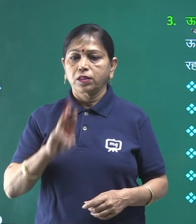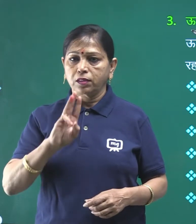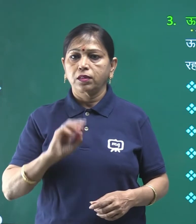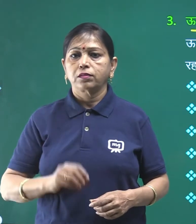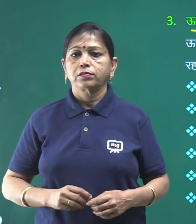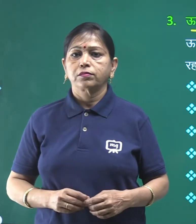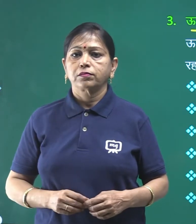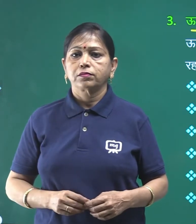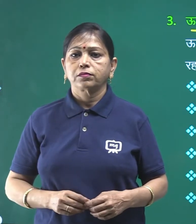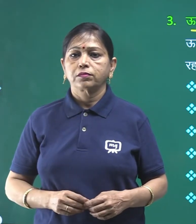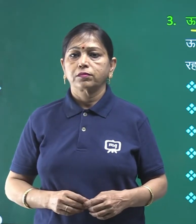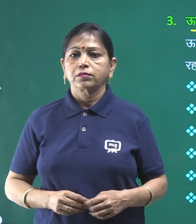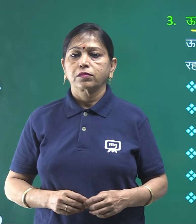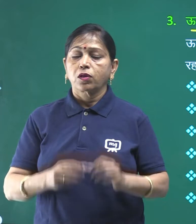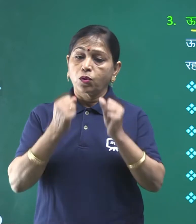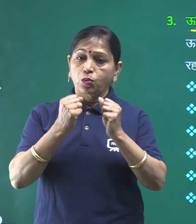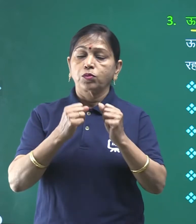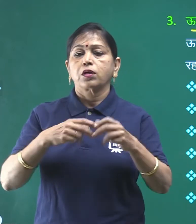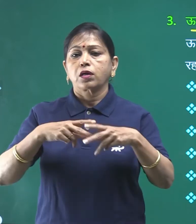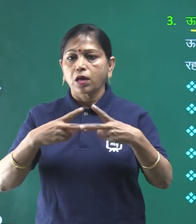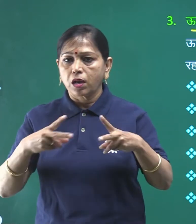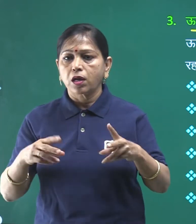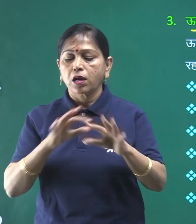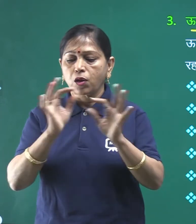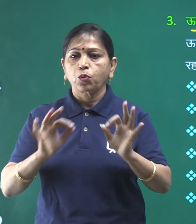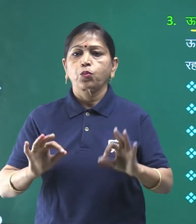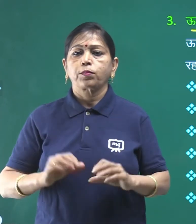3, ऊर्जा के विभिन्न रूप।